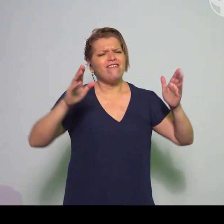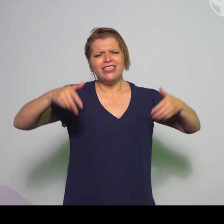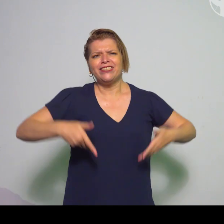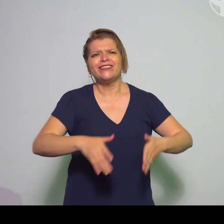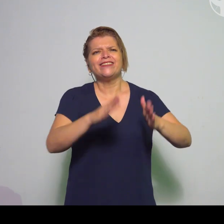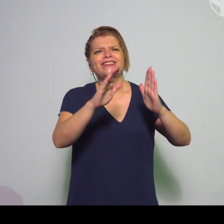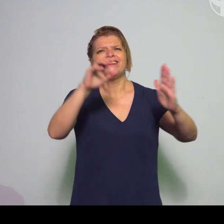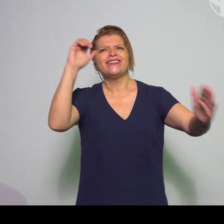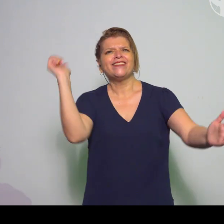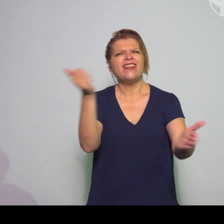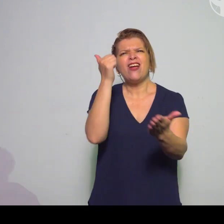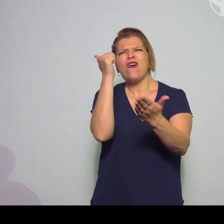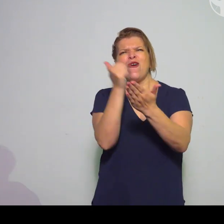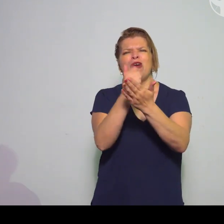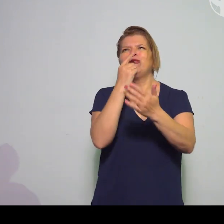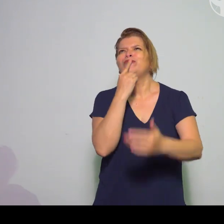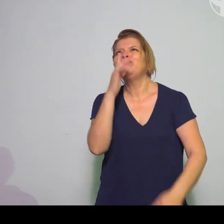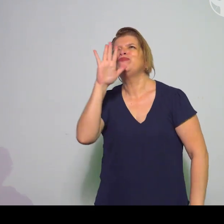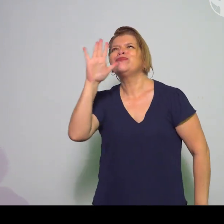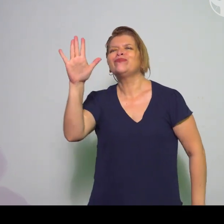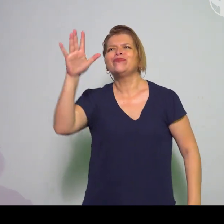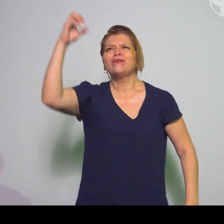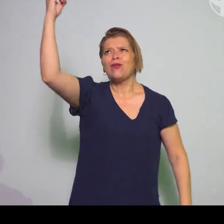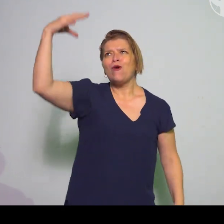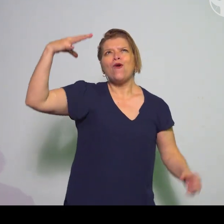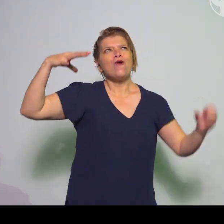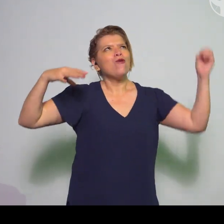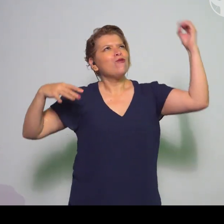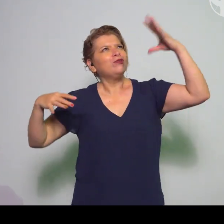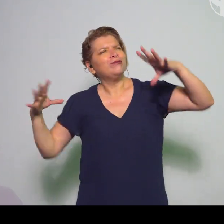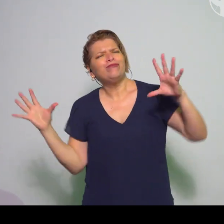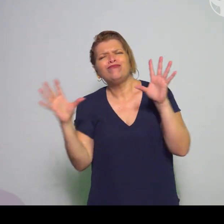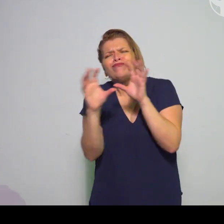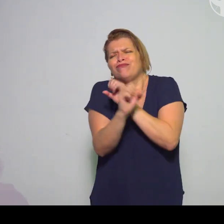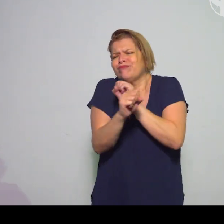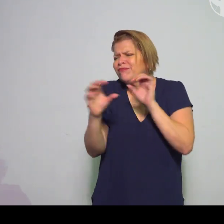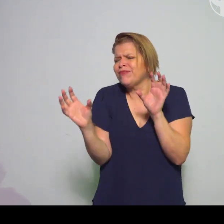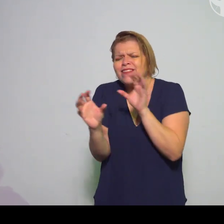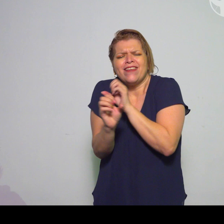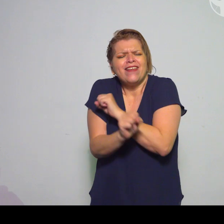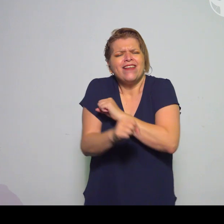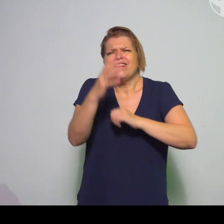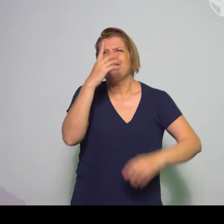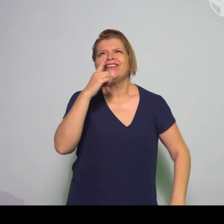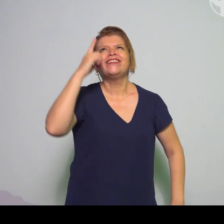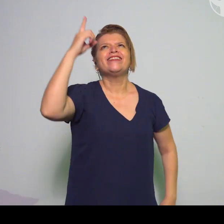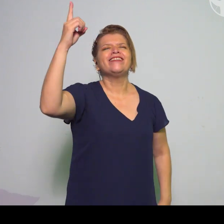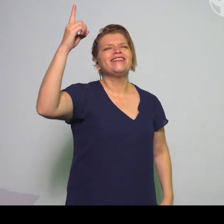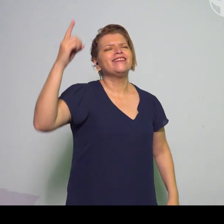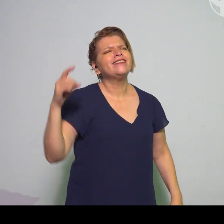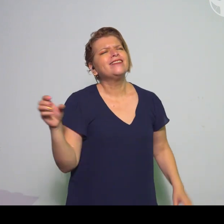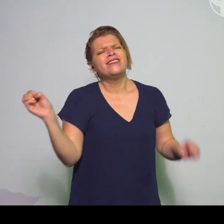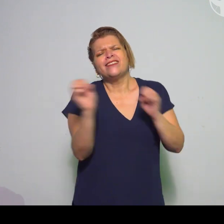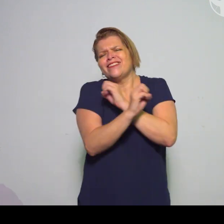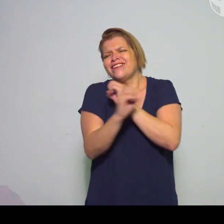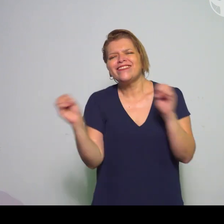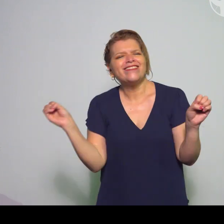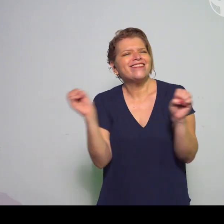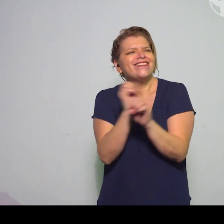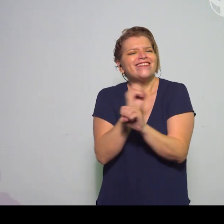milagroso, abres camino, cumples promesas, luz en tinieblas, mi